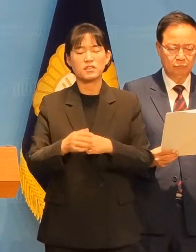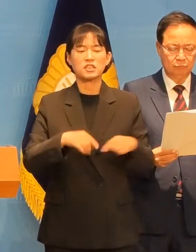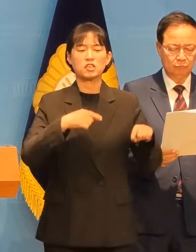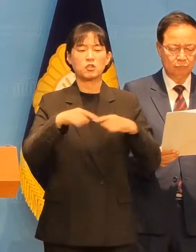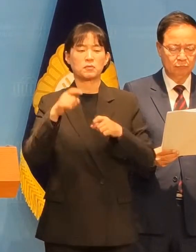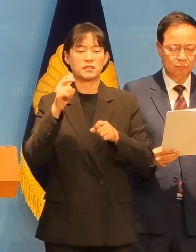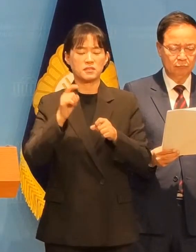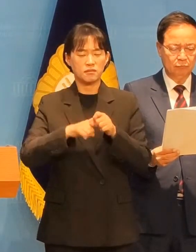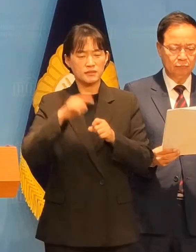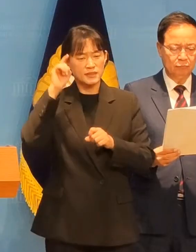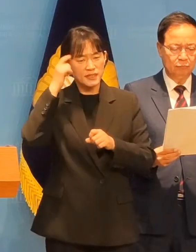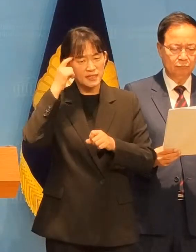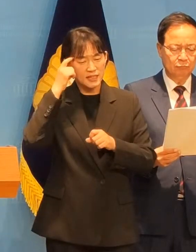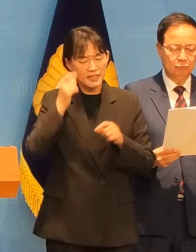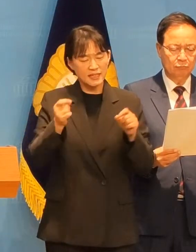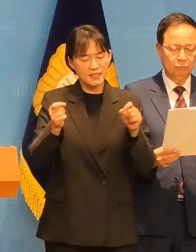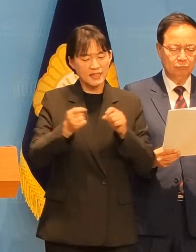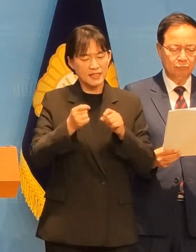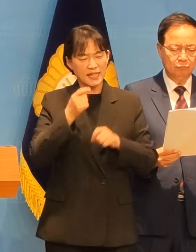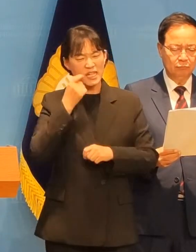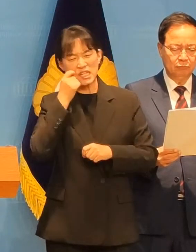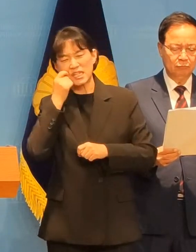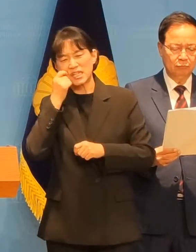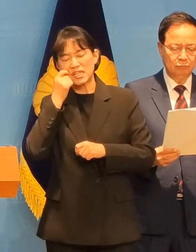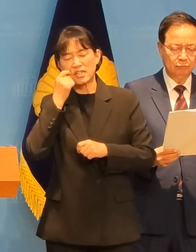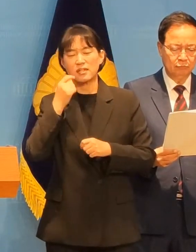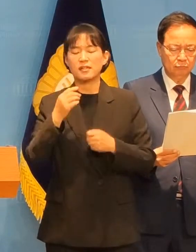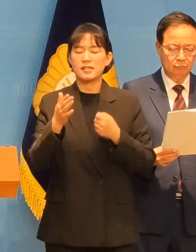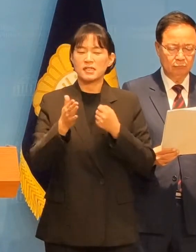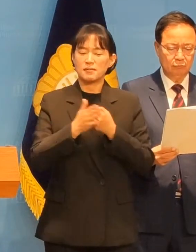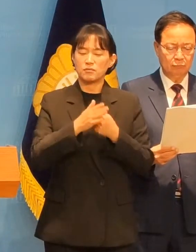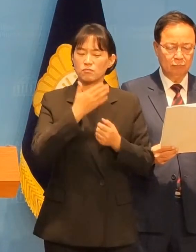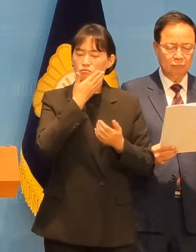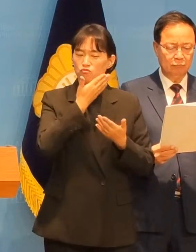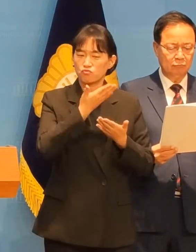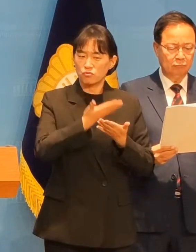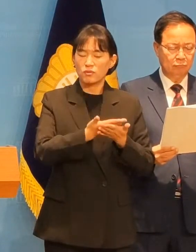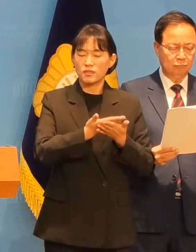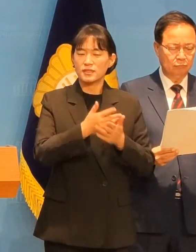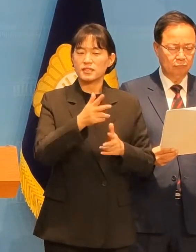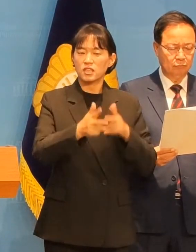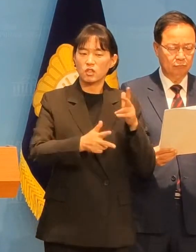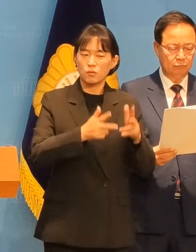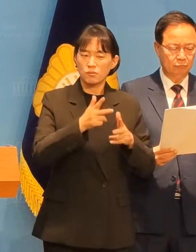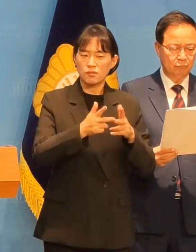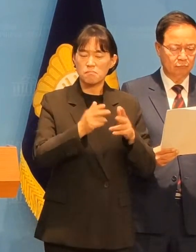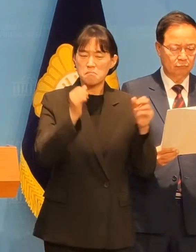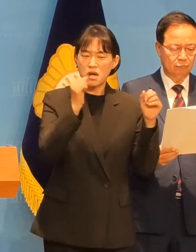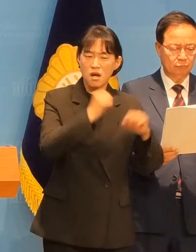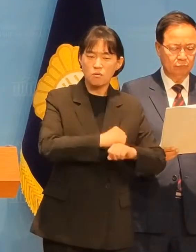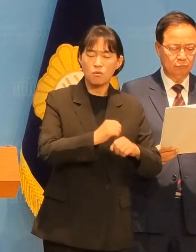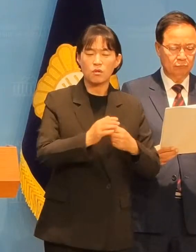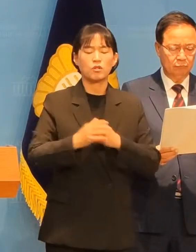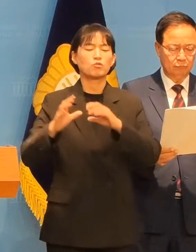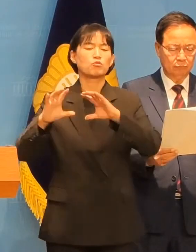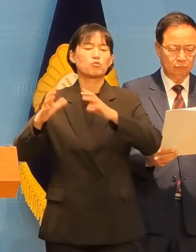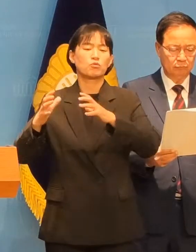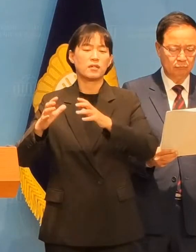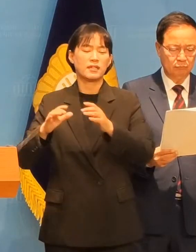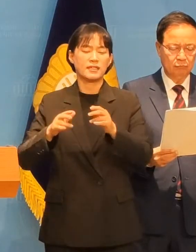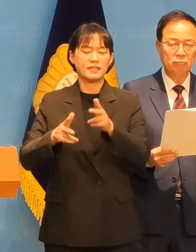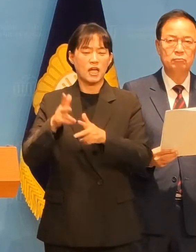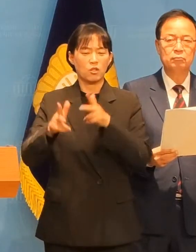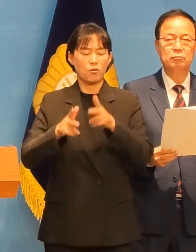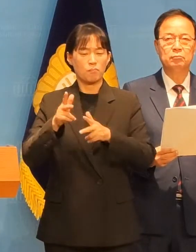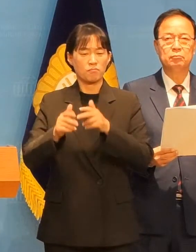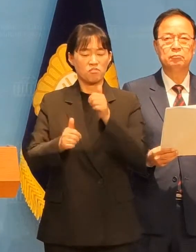정치적인 고려나 단기적 인기에 영합하여 핵심 산업의 생태계를 뒤흔들고 국가 산업 경쟁력을 담보로